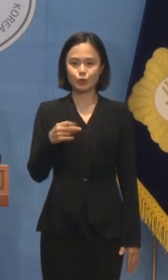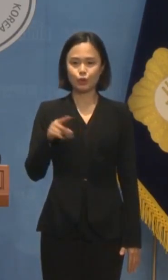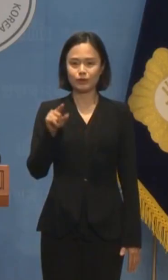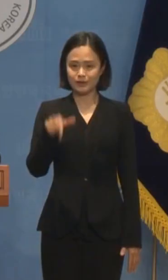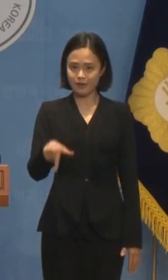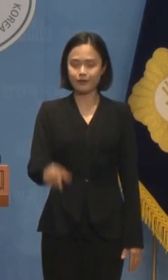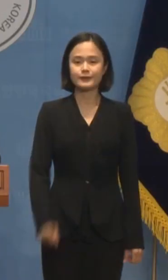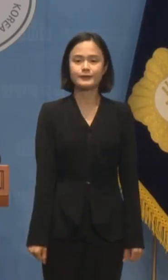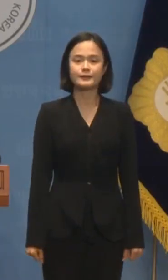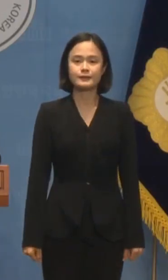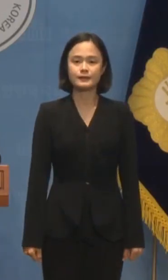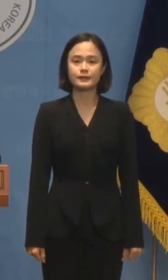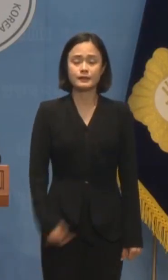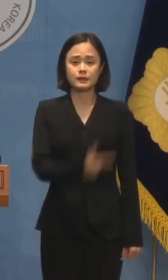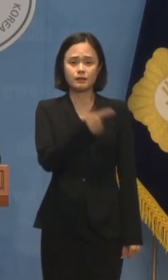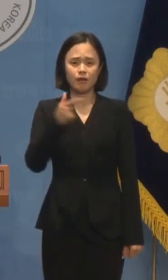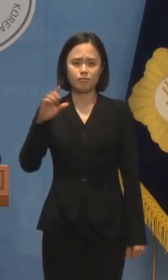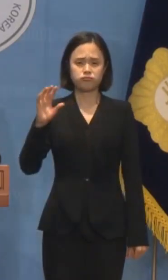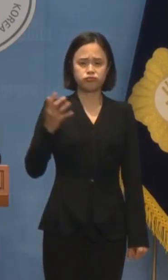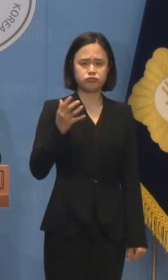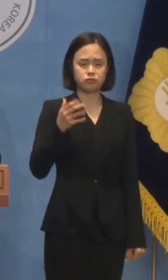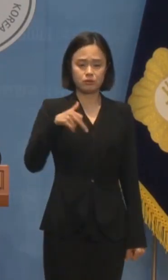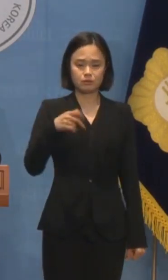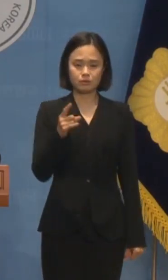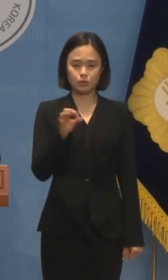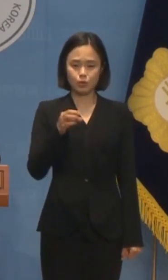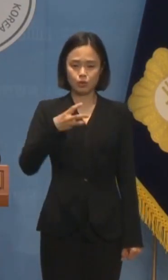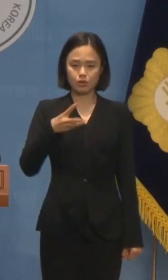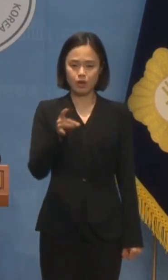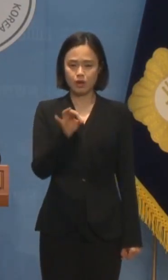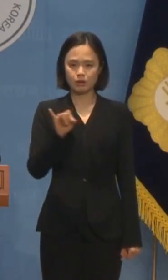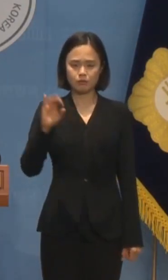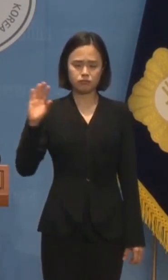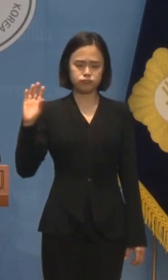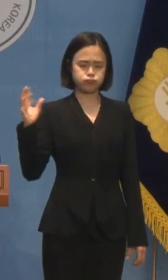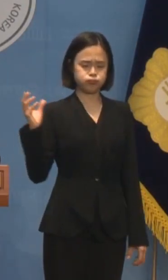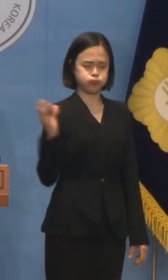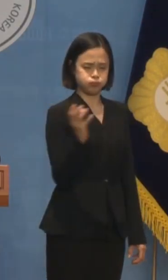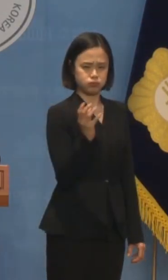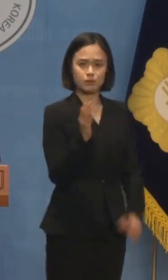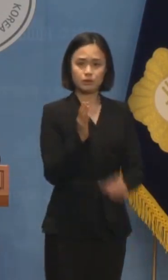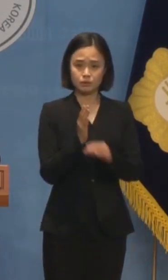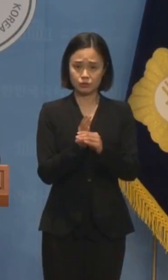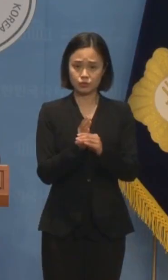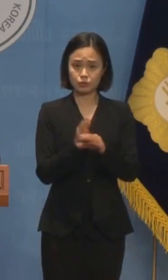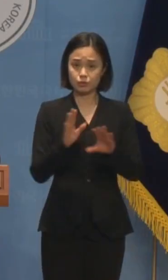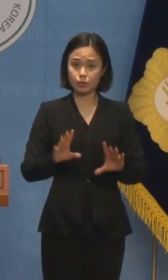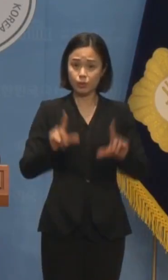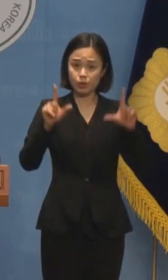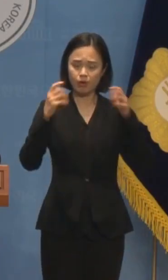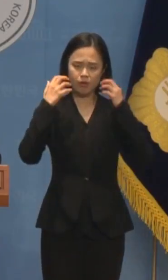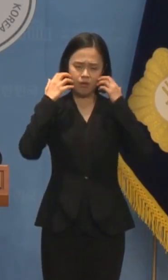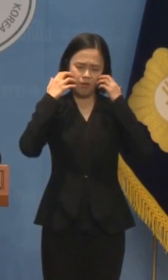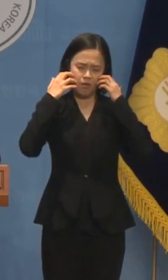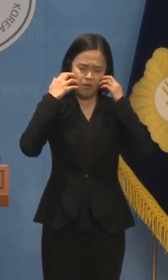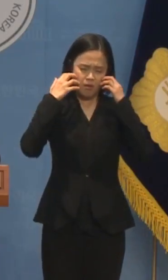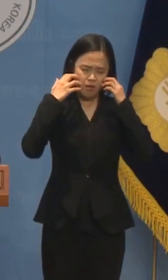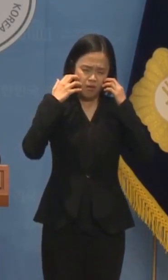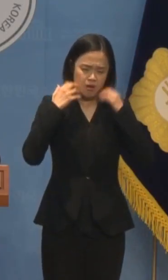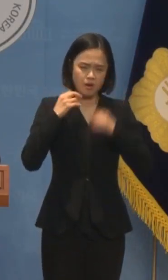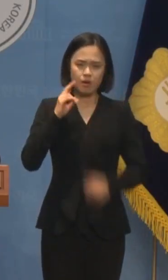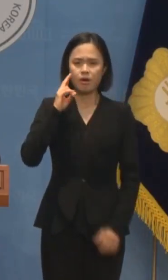태풍 콩레이가 오고 있습니다. 올해 유독 심각한 기후재난으로